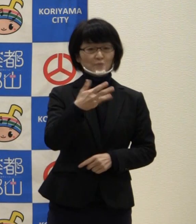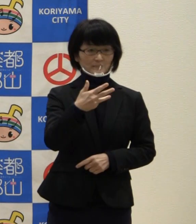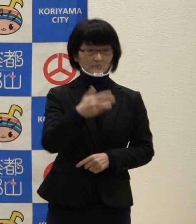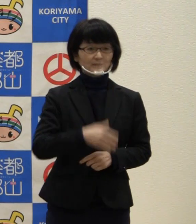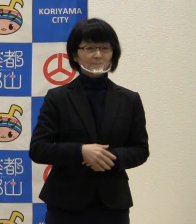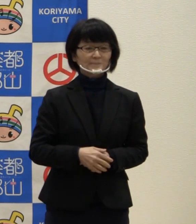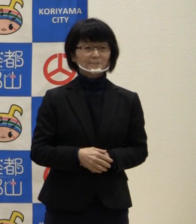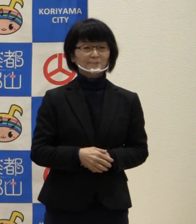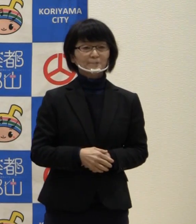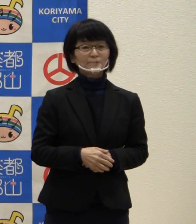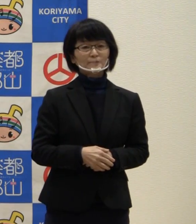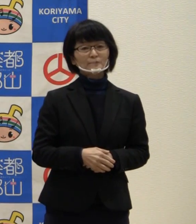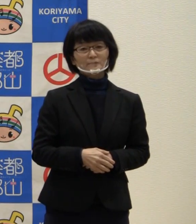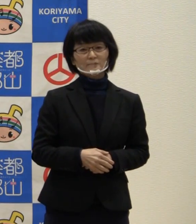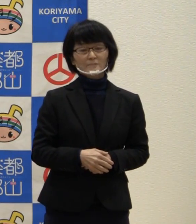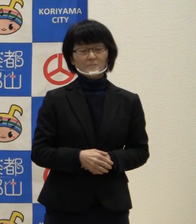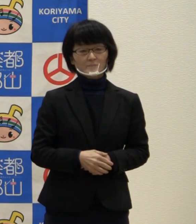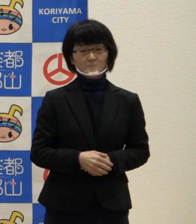が、